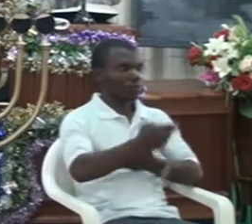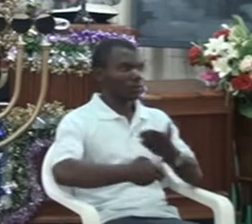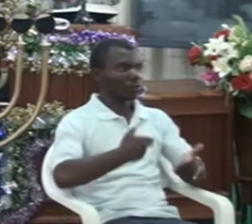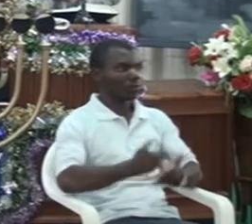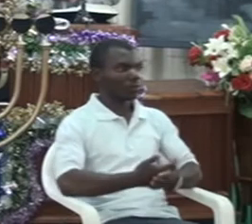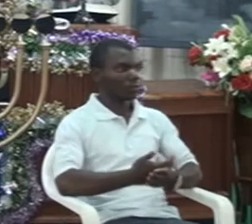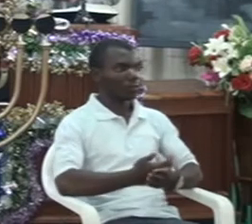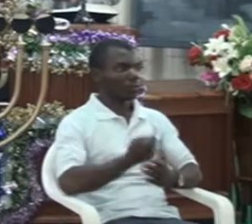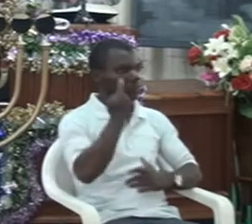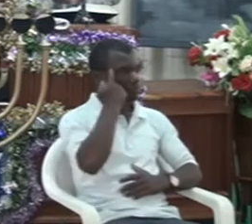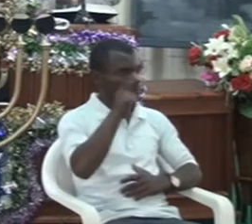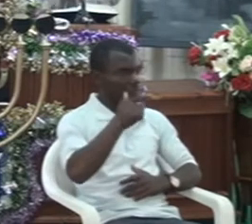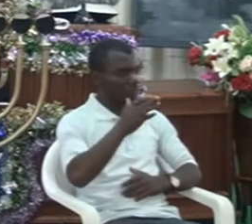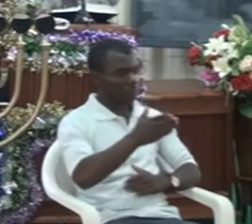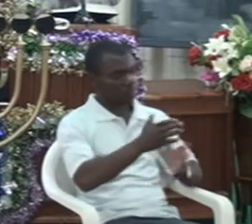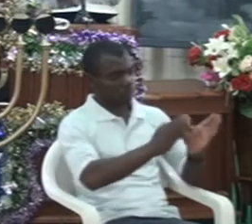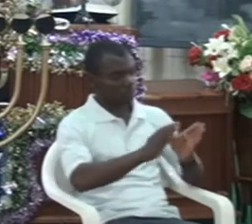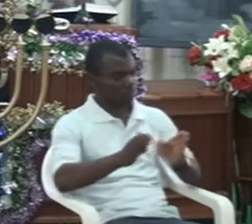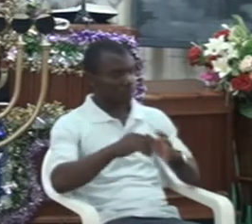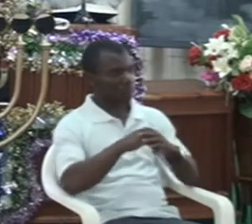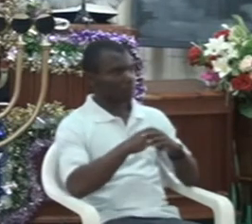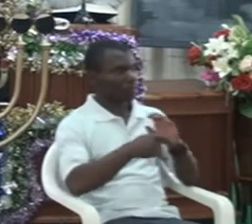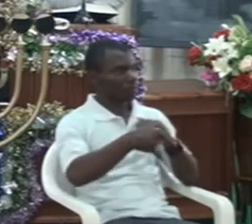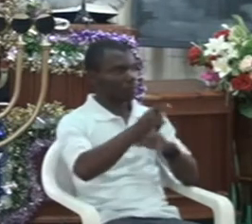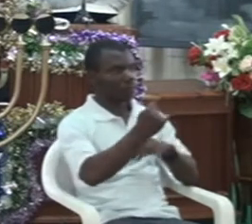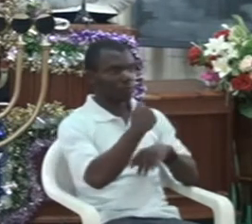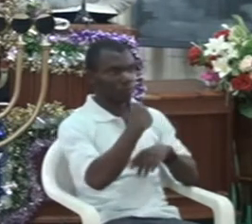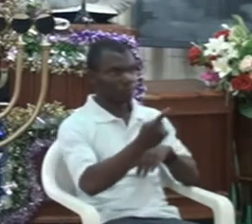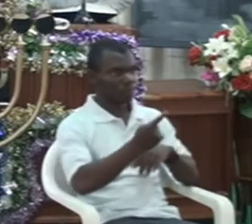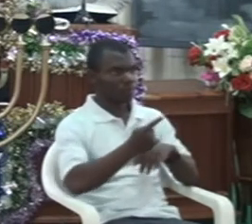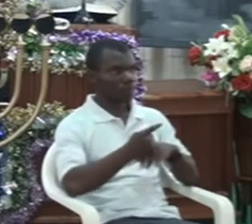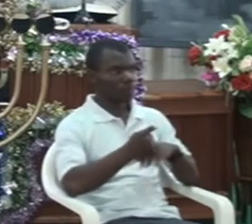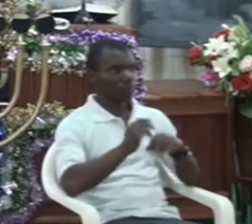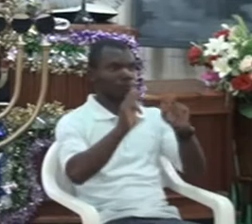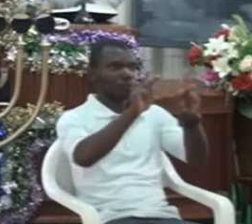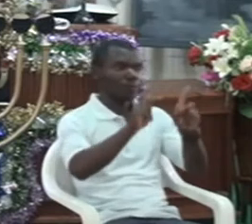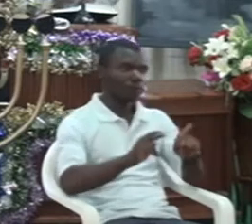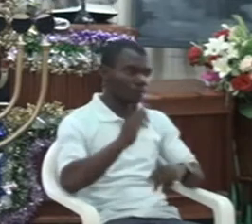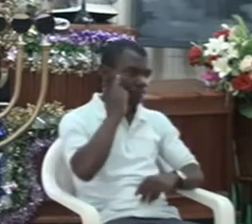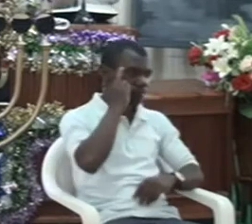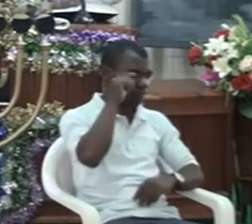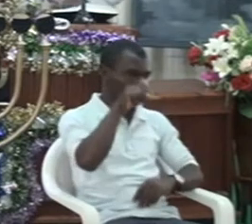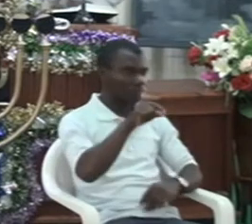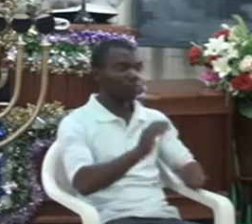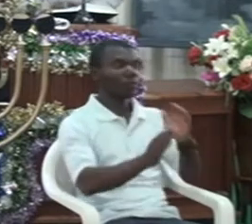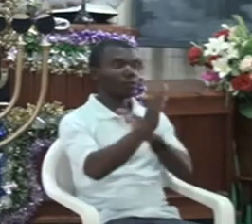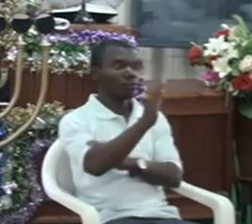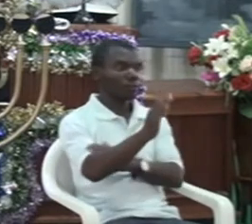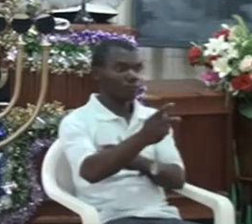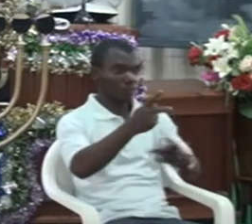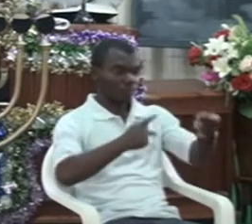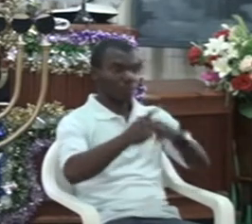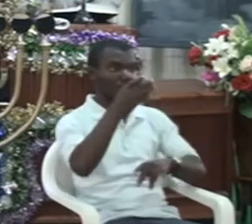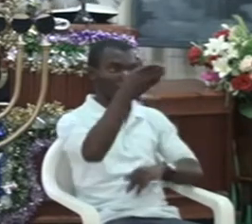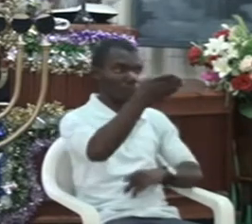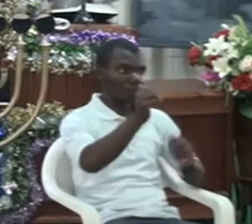tout. Pour se préparer. Il dit. Les gens pensent